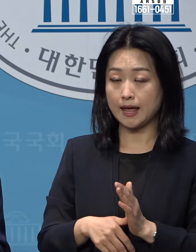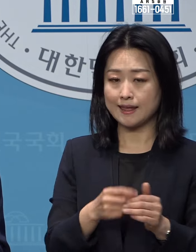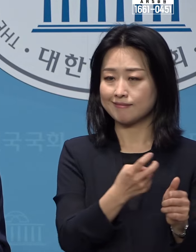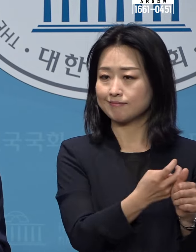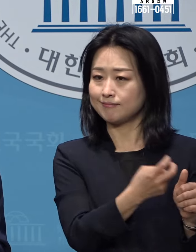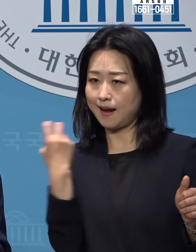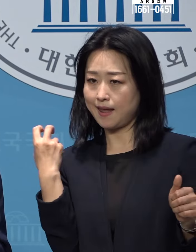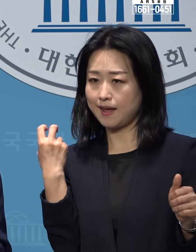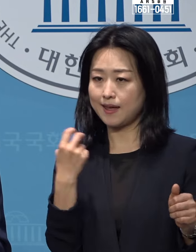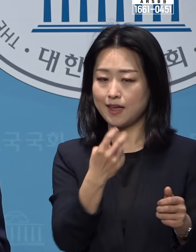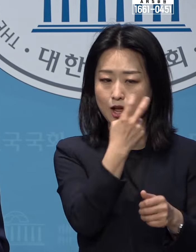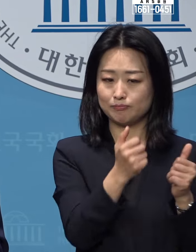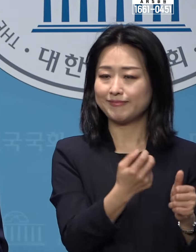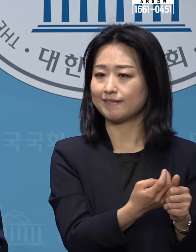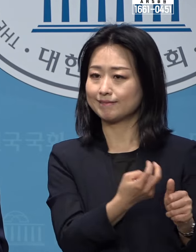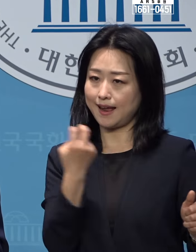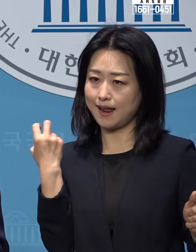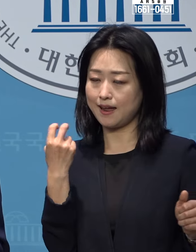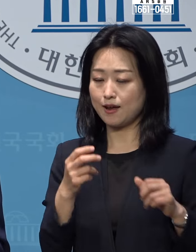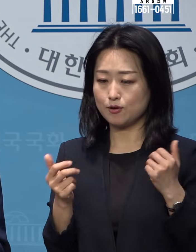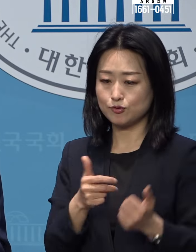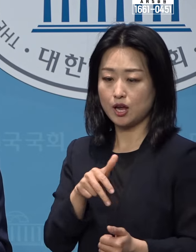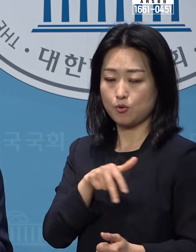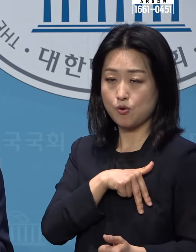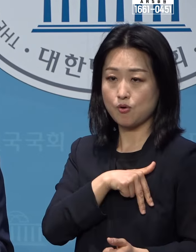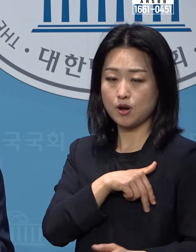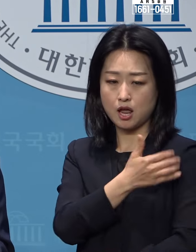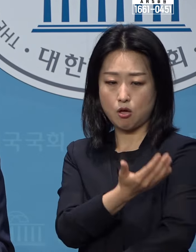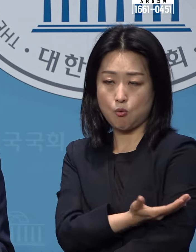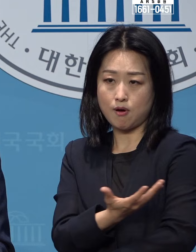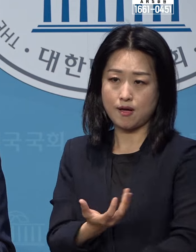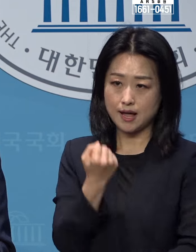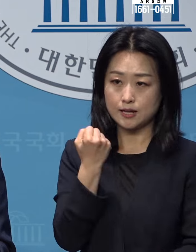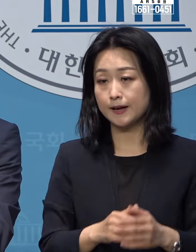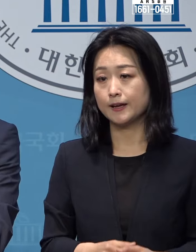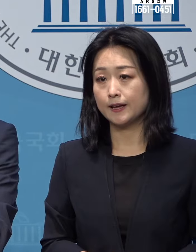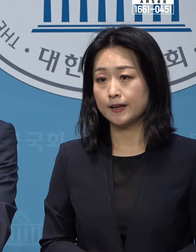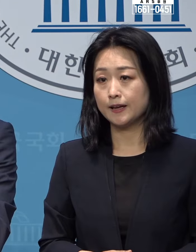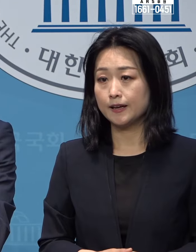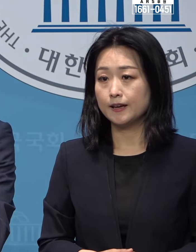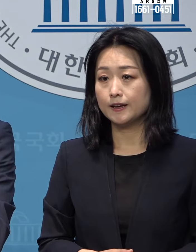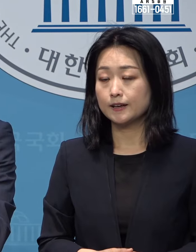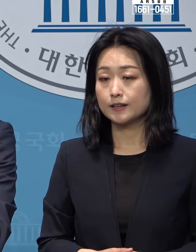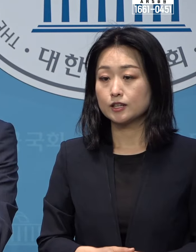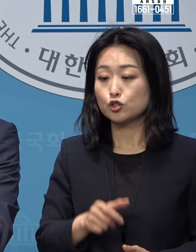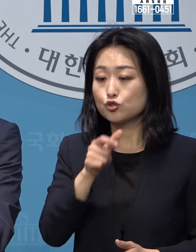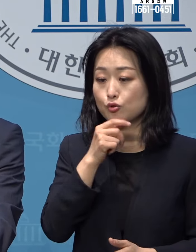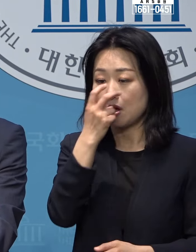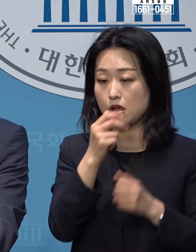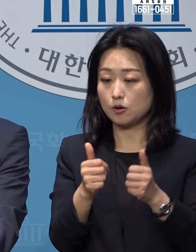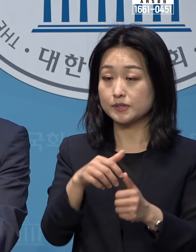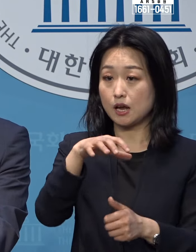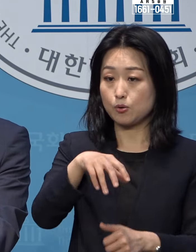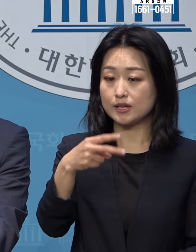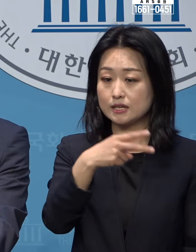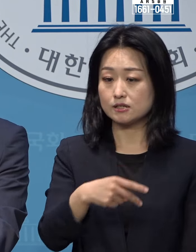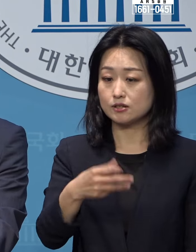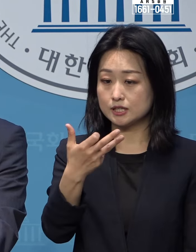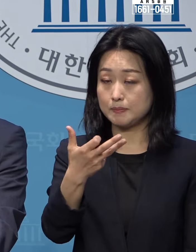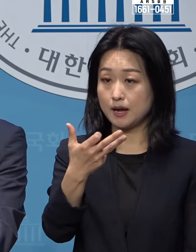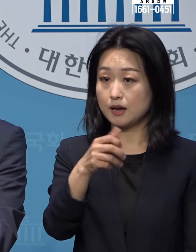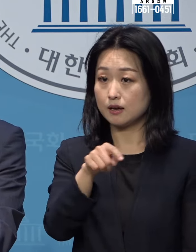탄핵과 같은 국회 갈 수 있는 모든 수단을 동원하겠습니다. 먼저 수원지검은 2018년